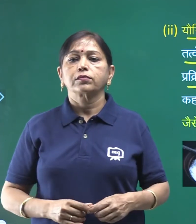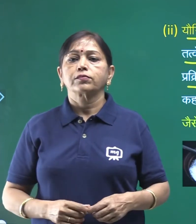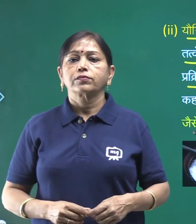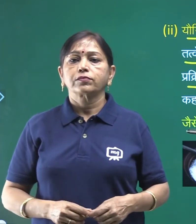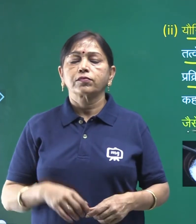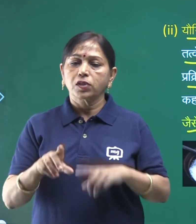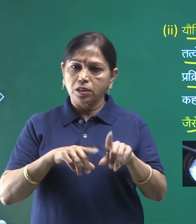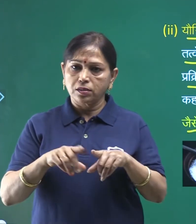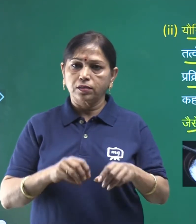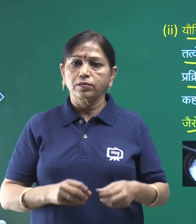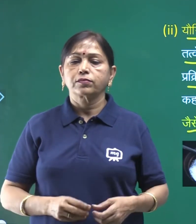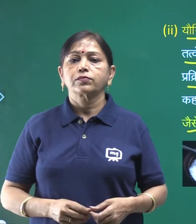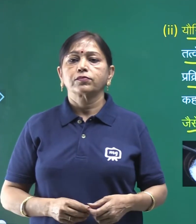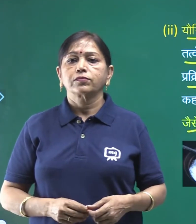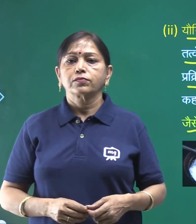जैसे